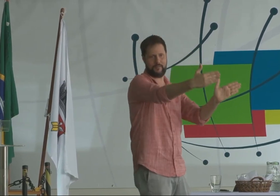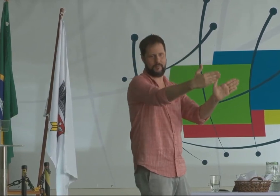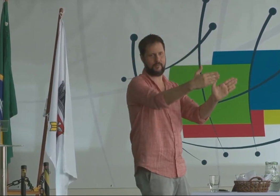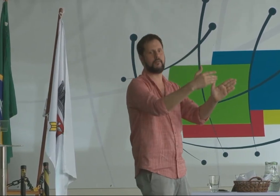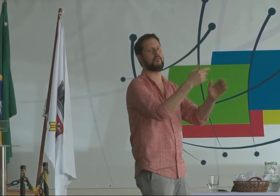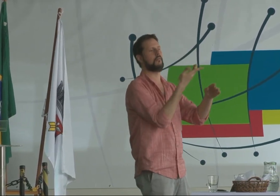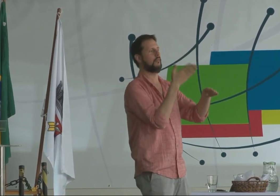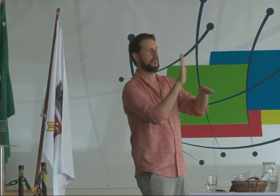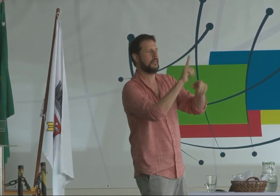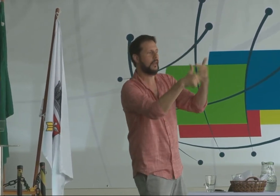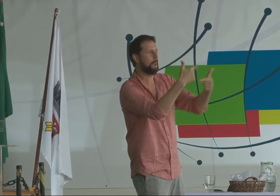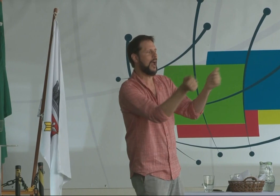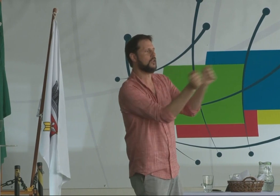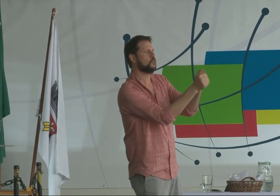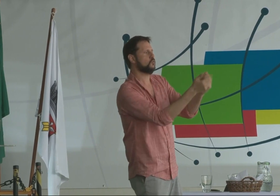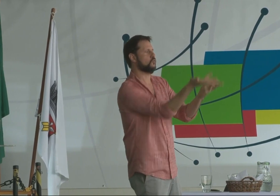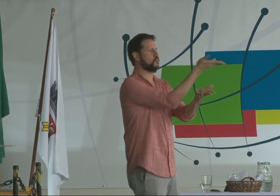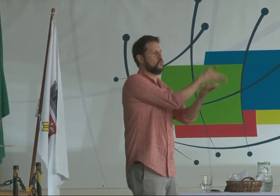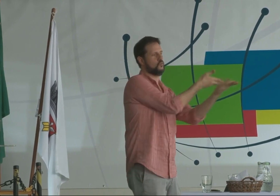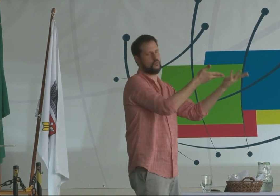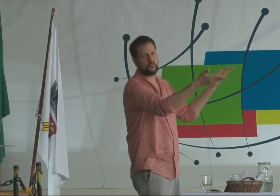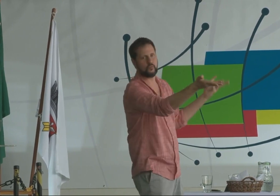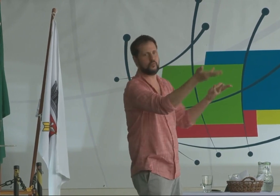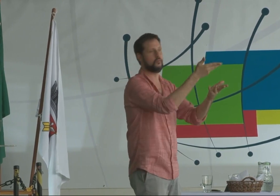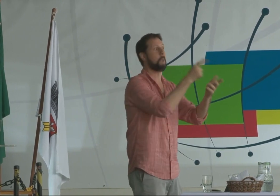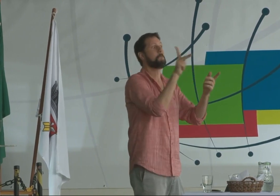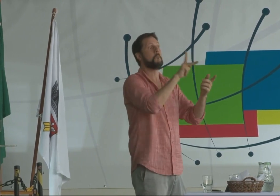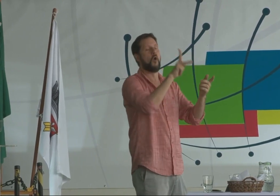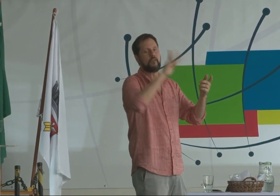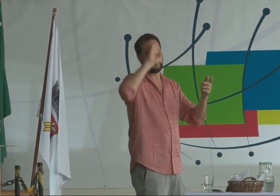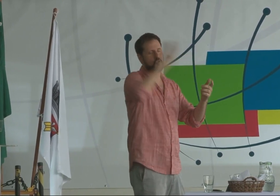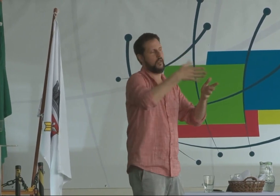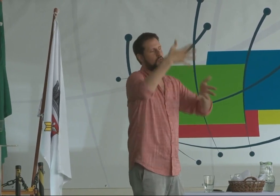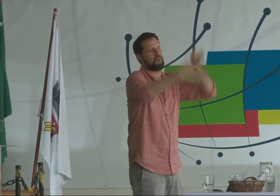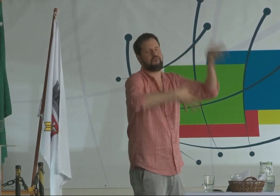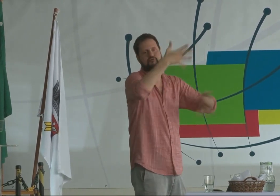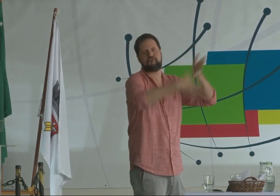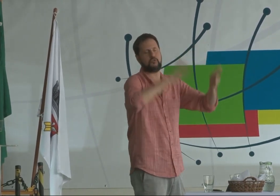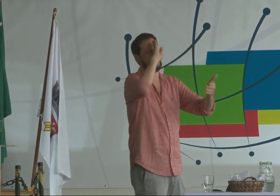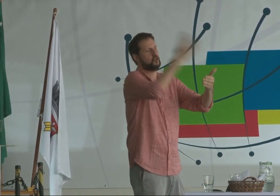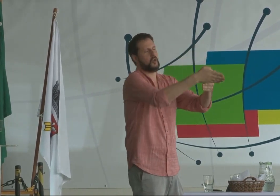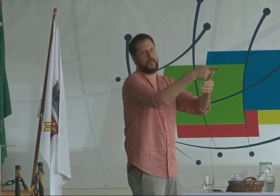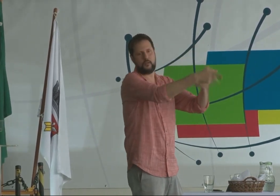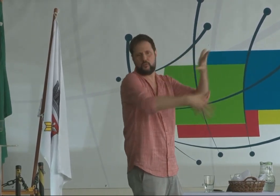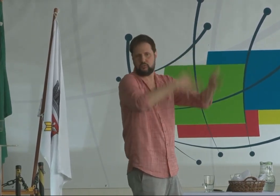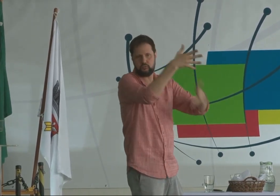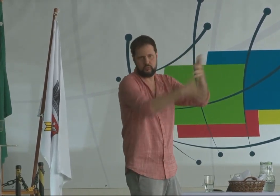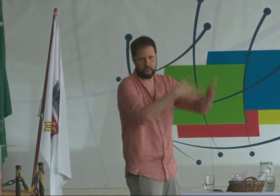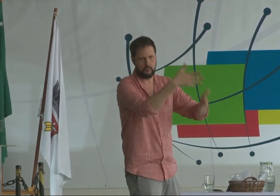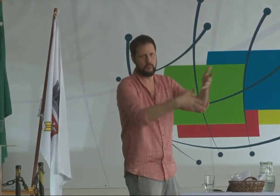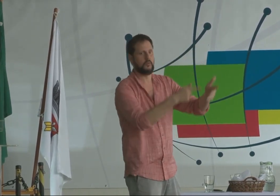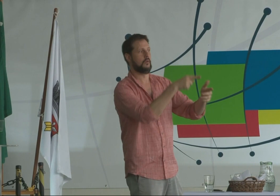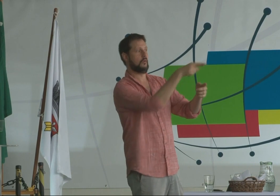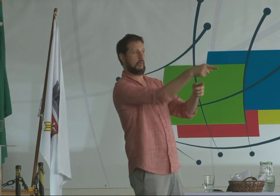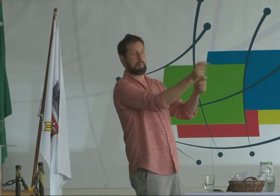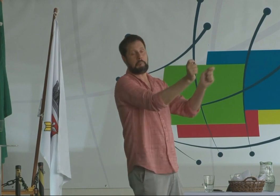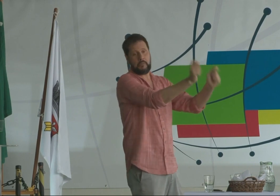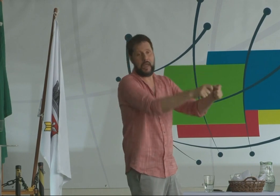para trabalhar com essa troca com a escola regular. Colocando profissionais, professores excluentes e